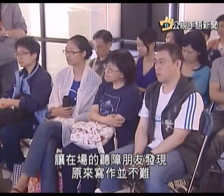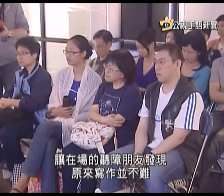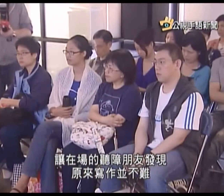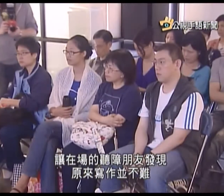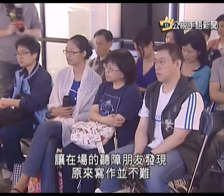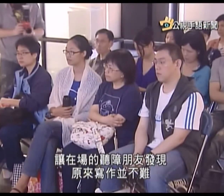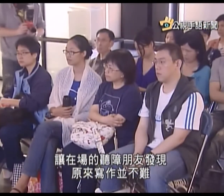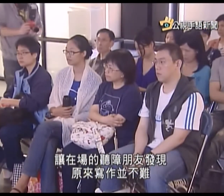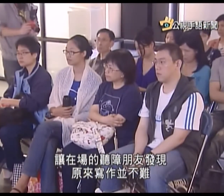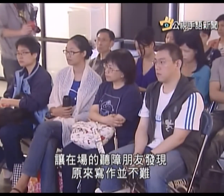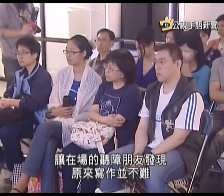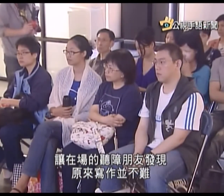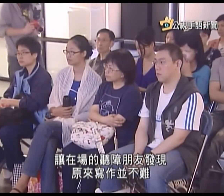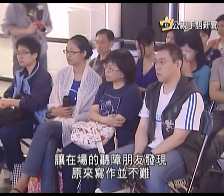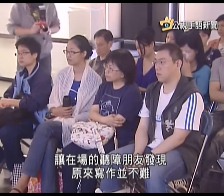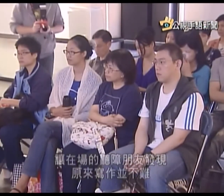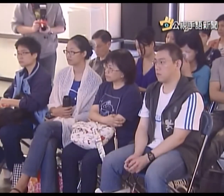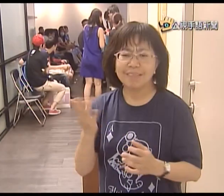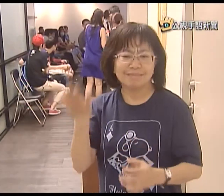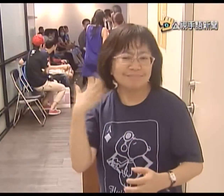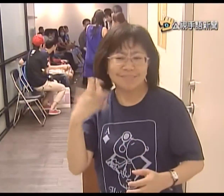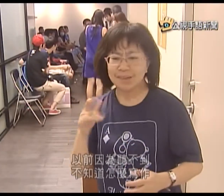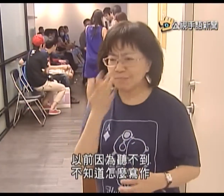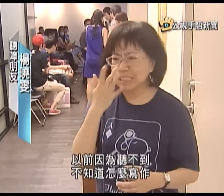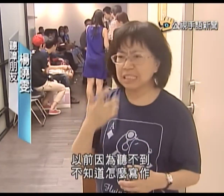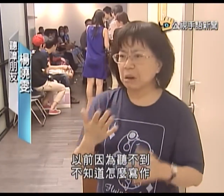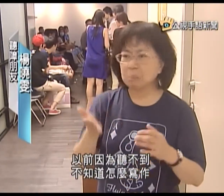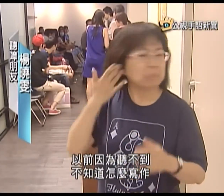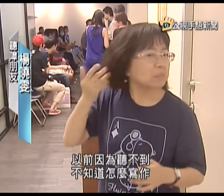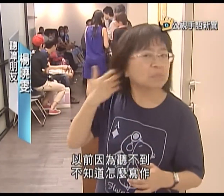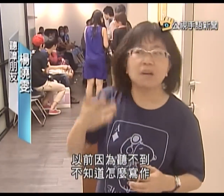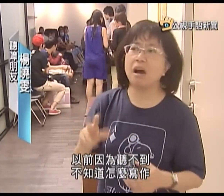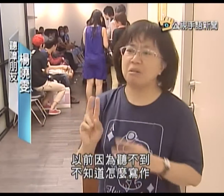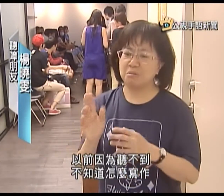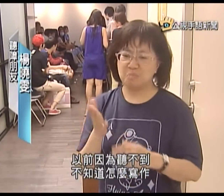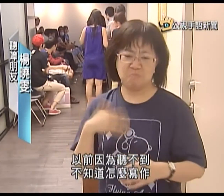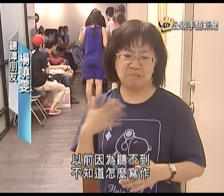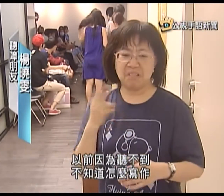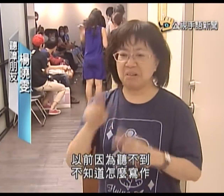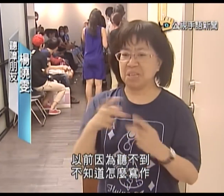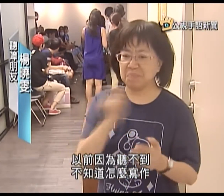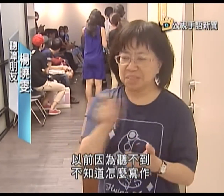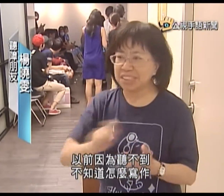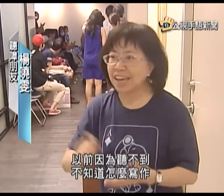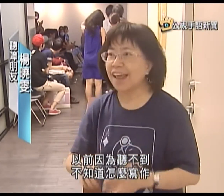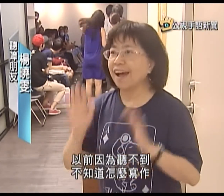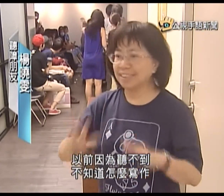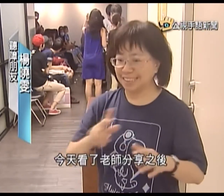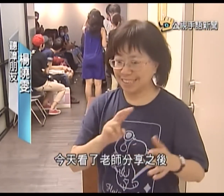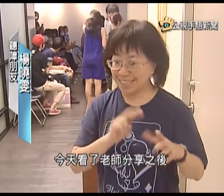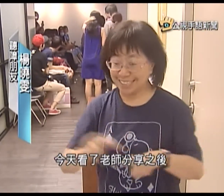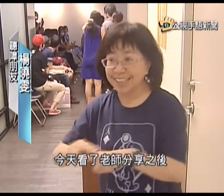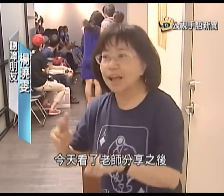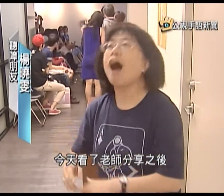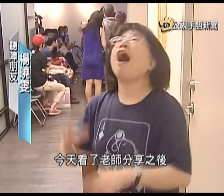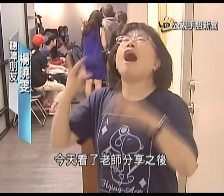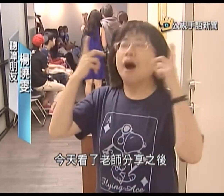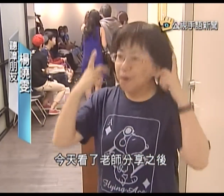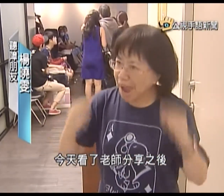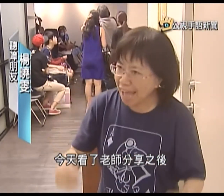原来写作并不难。 以前因为听不到，不知道怎么写作，今天看了老师分享之后才